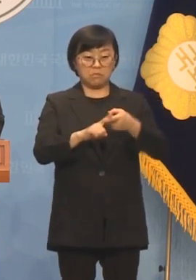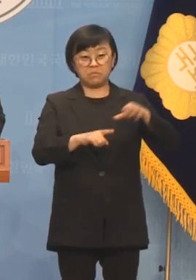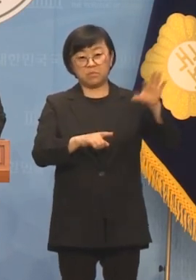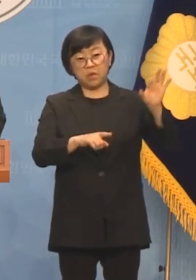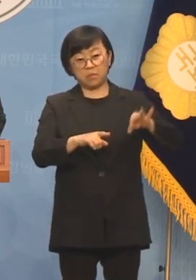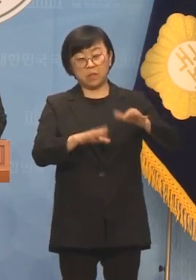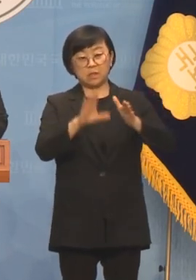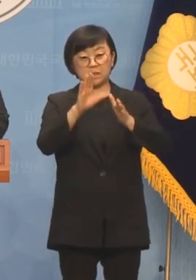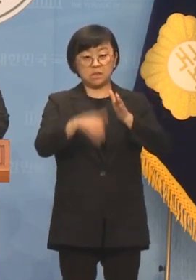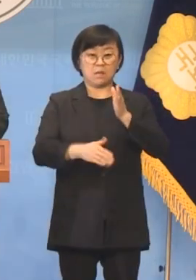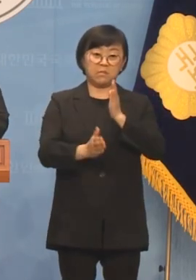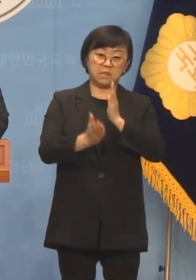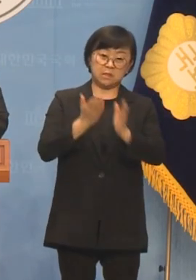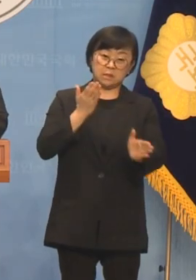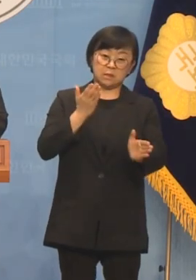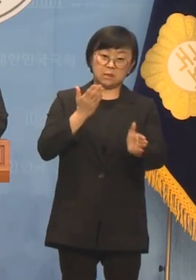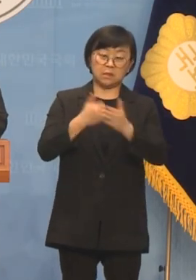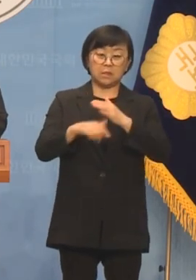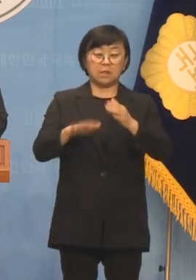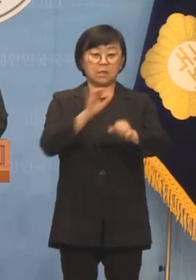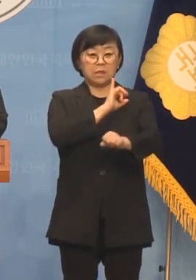폄훼하는 시대착오적이며